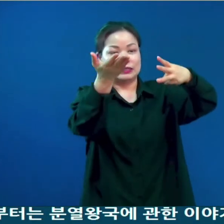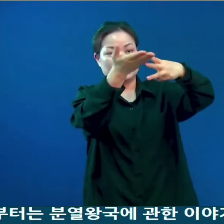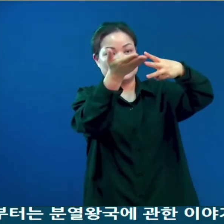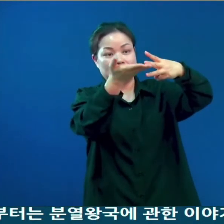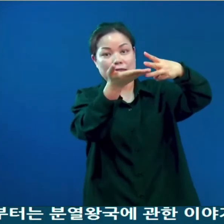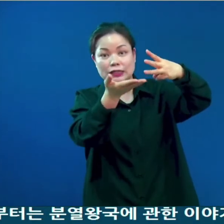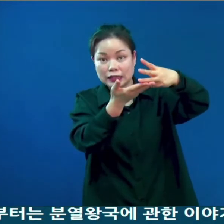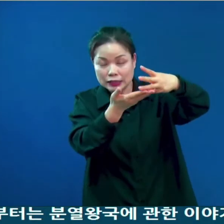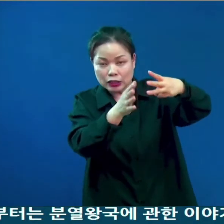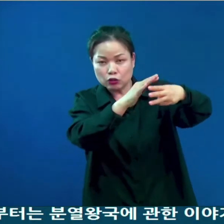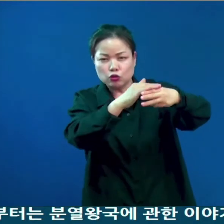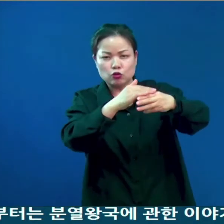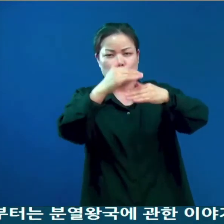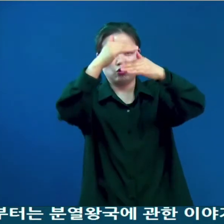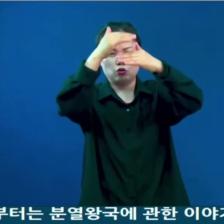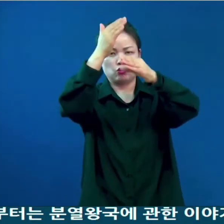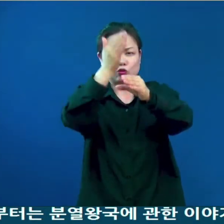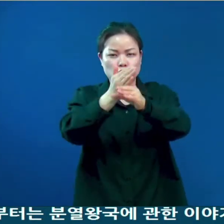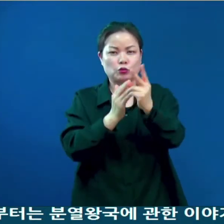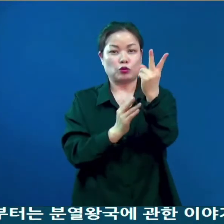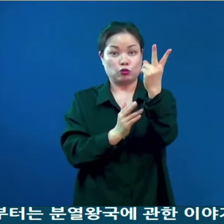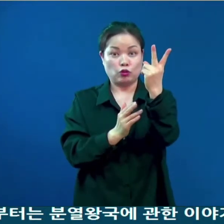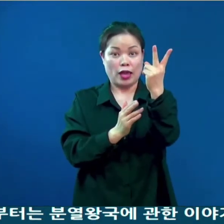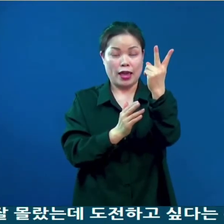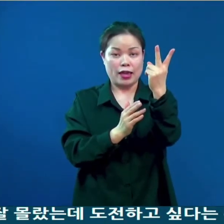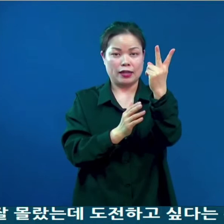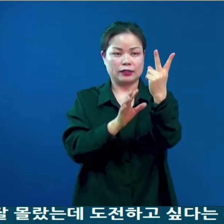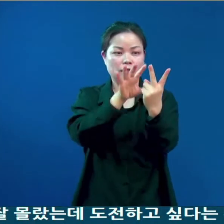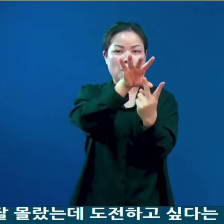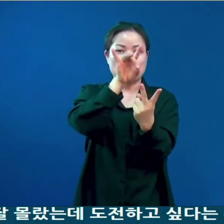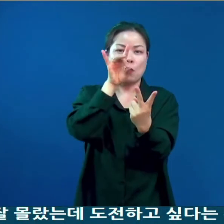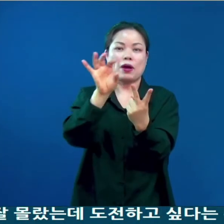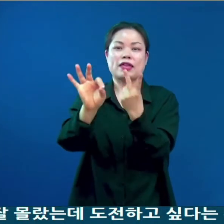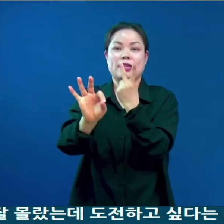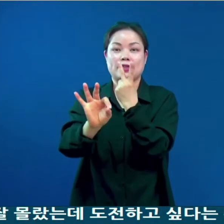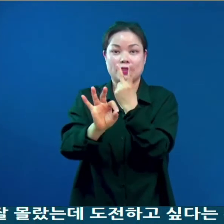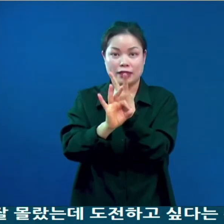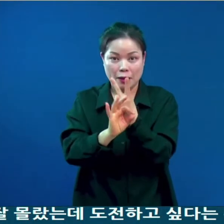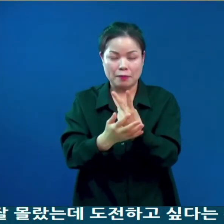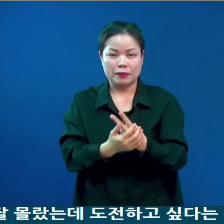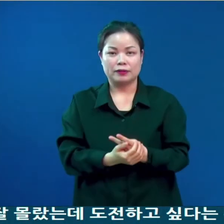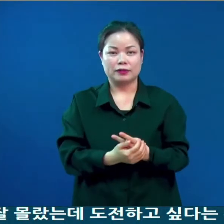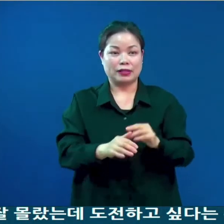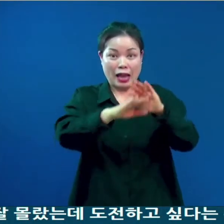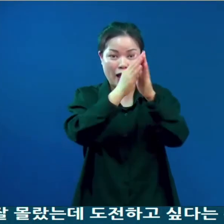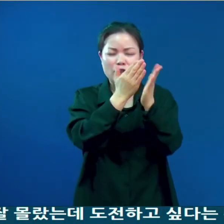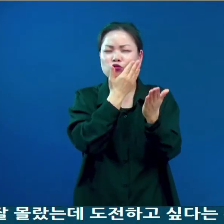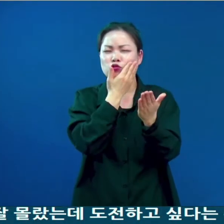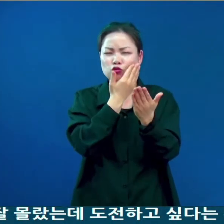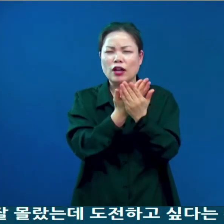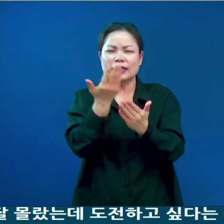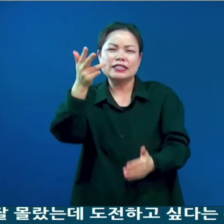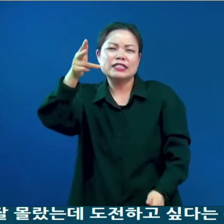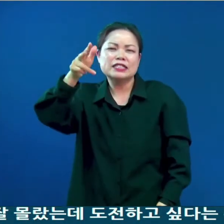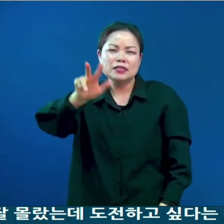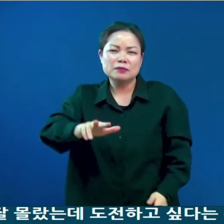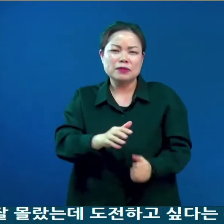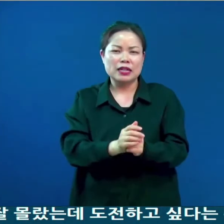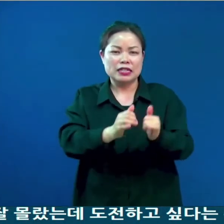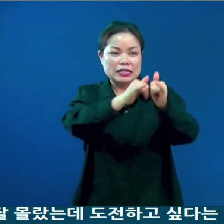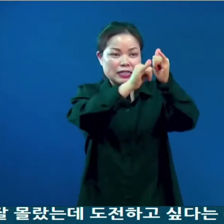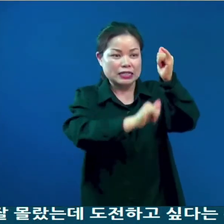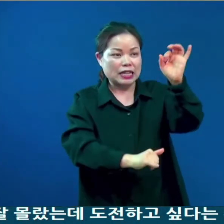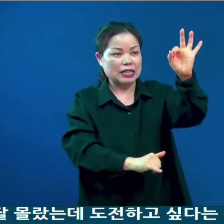가운데 중심이 되는 두 개의 장을 꼽으라고 한다면, 물론 이제 매우 다 중요한 부분이지만